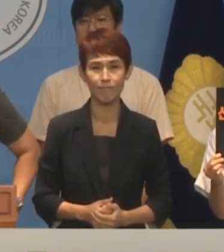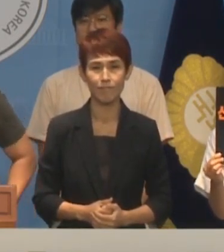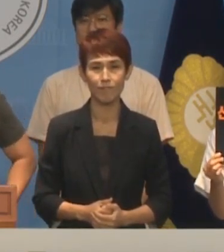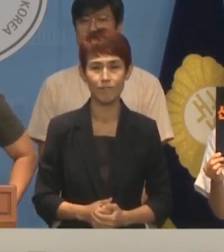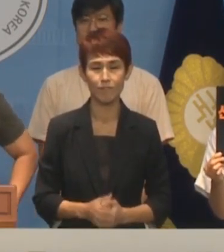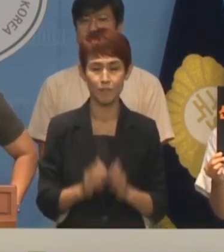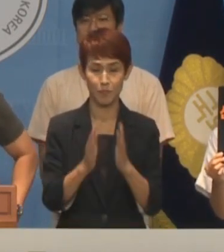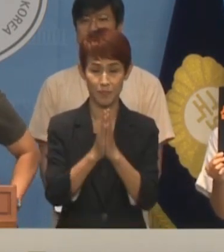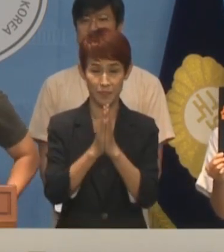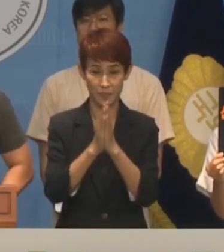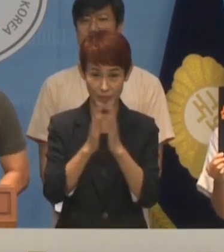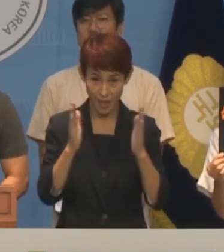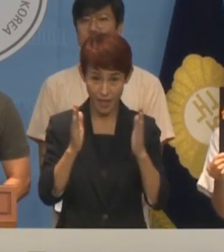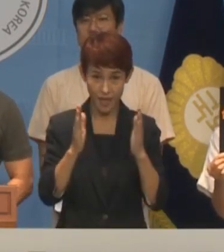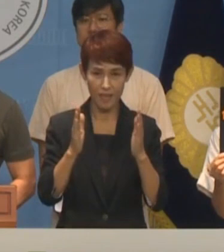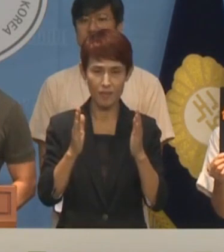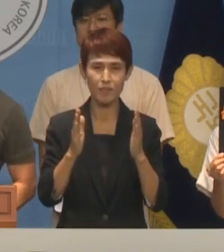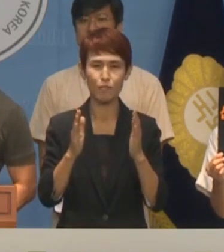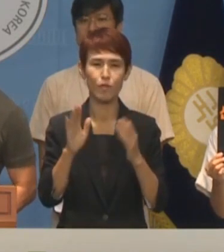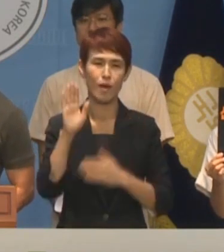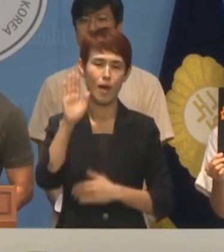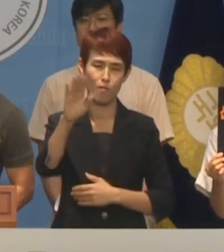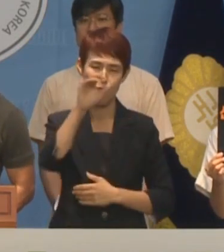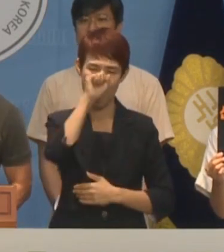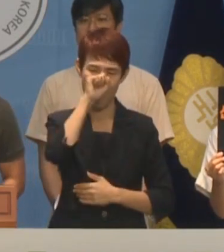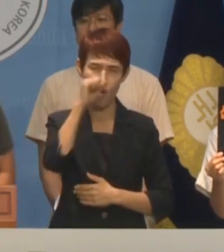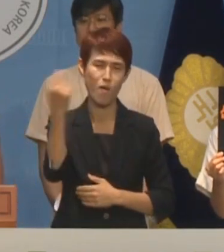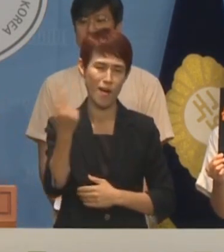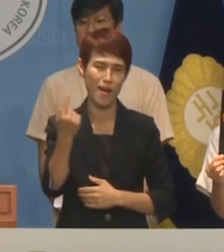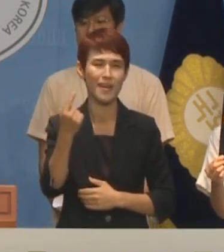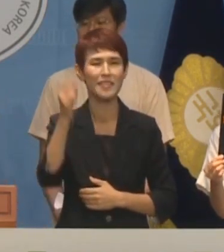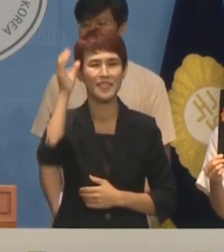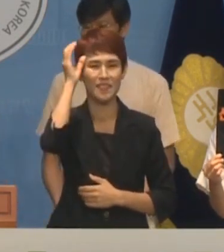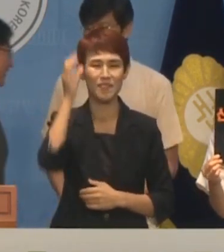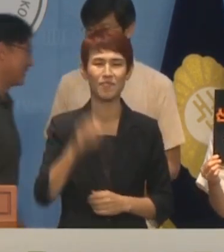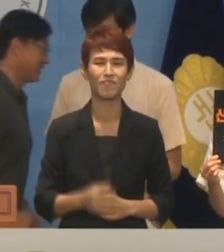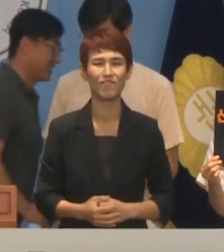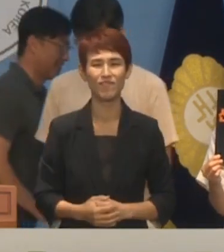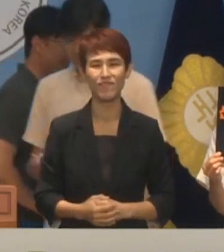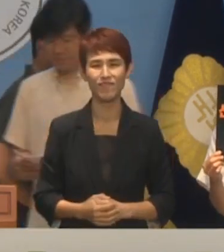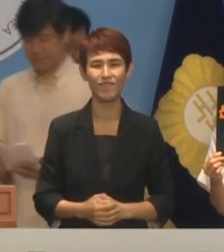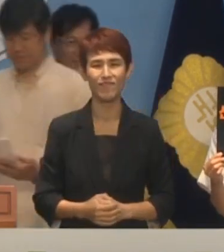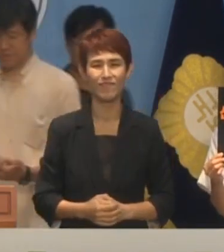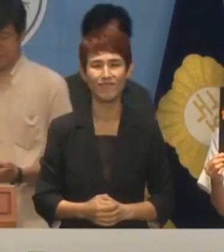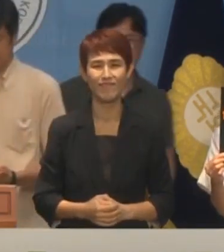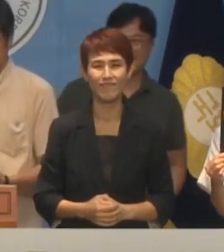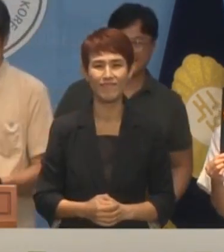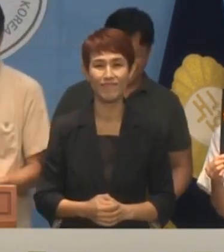반이라고 했는데 잘 가면 좋겠어요. 예, 고맙습니다.